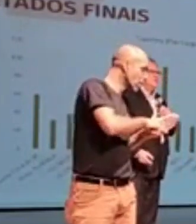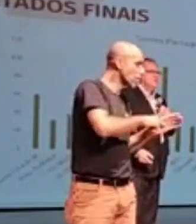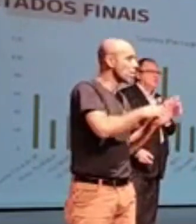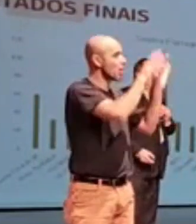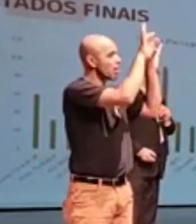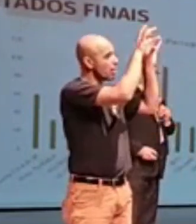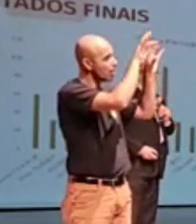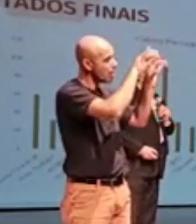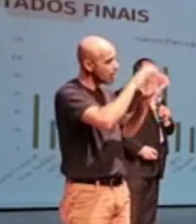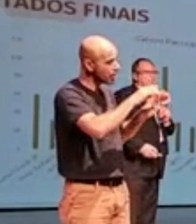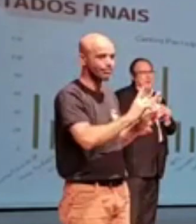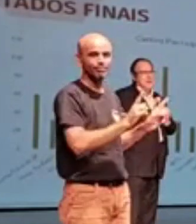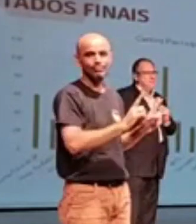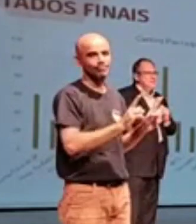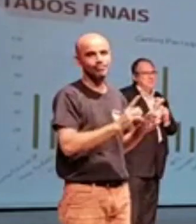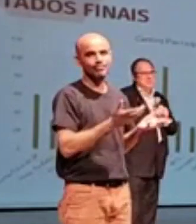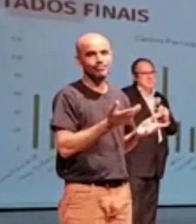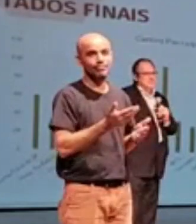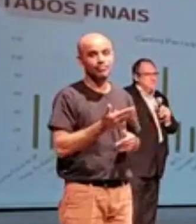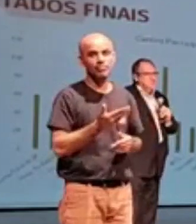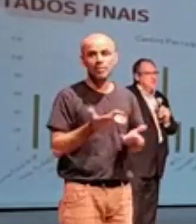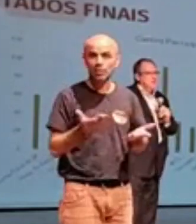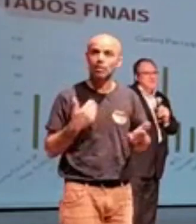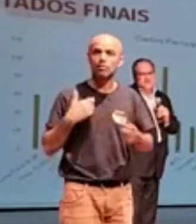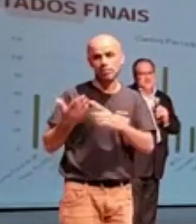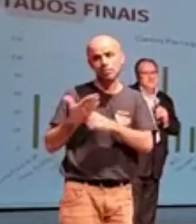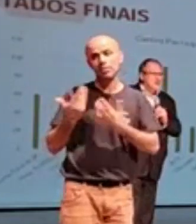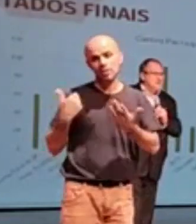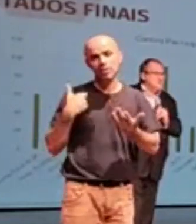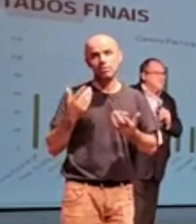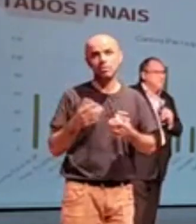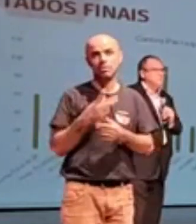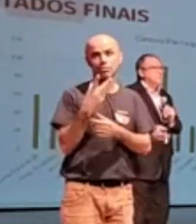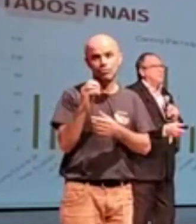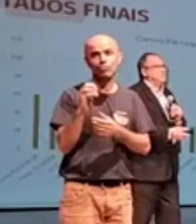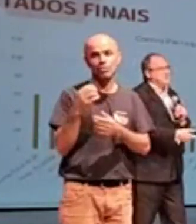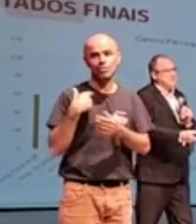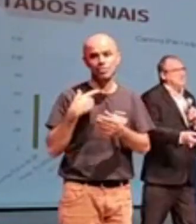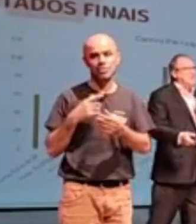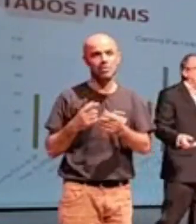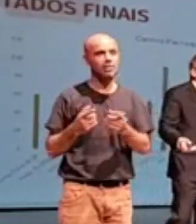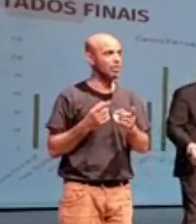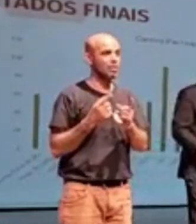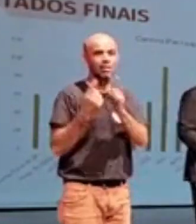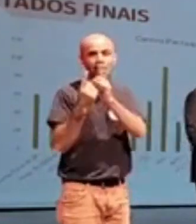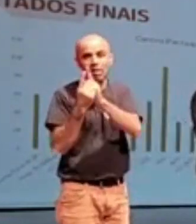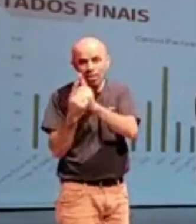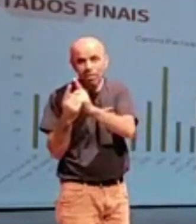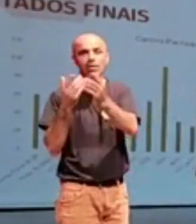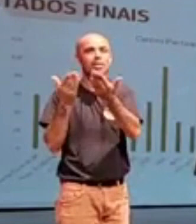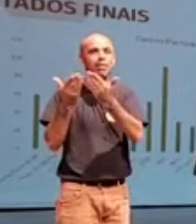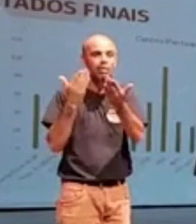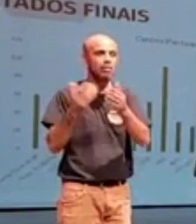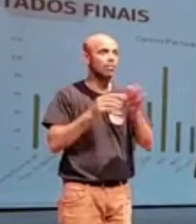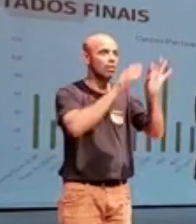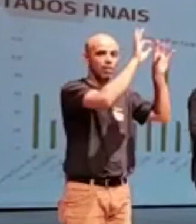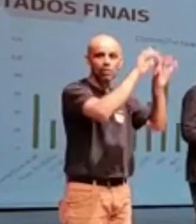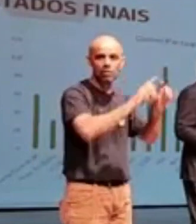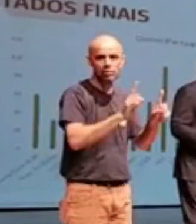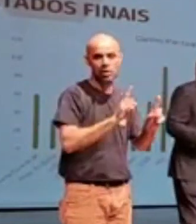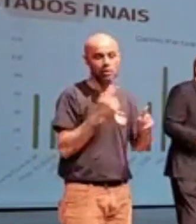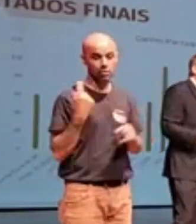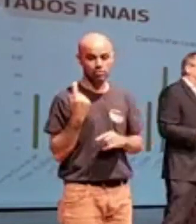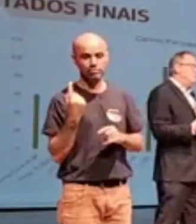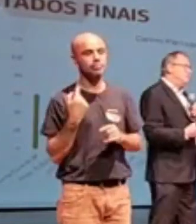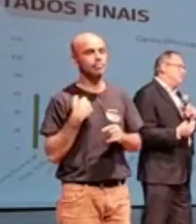questionário. Aí até meu colega falou assim, pô, me ajuda aí, eu atendi 20 casos, um só para fazer questionário, então tem uma demanda muito